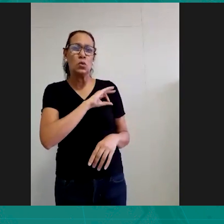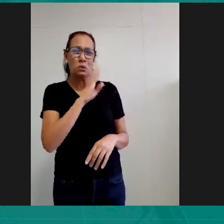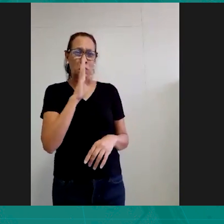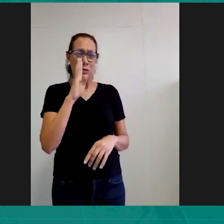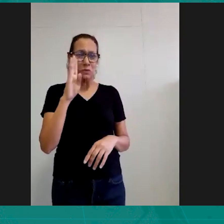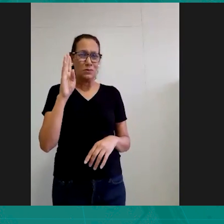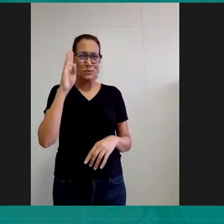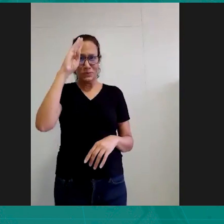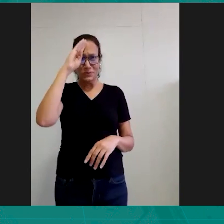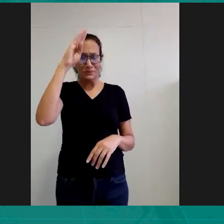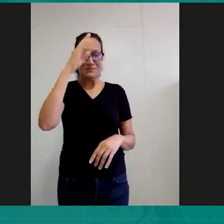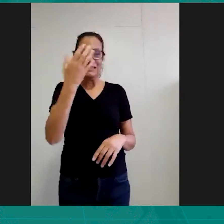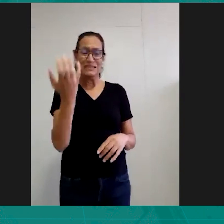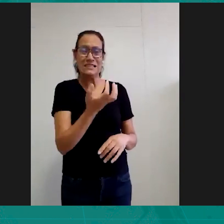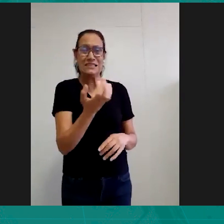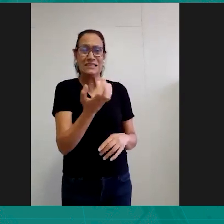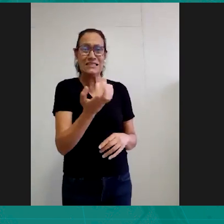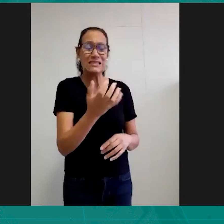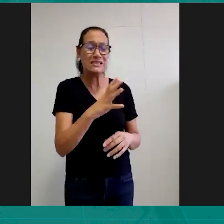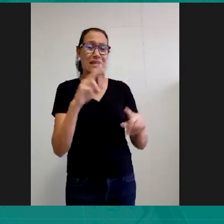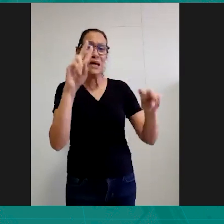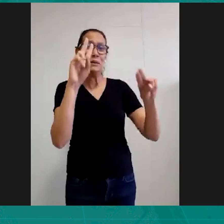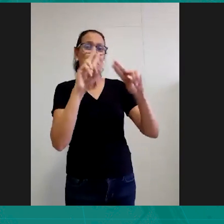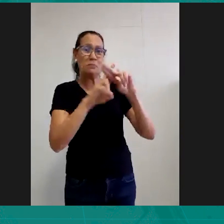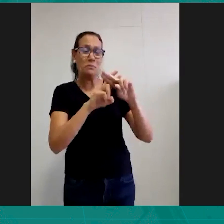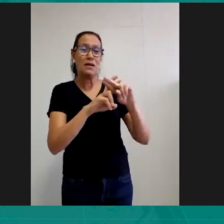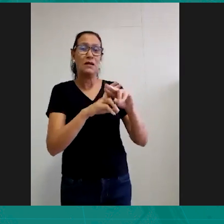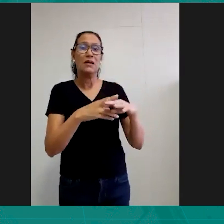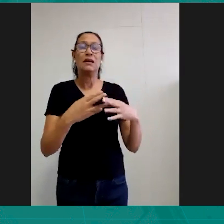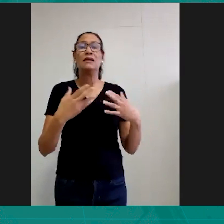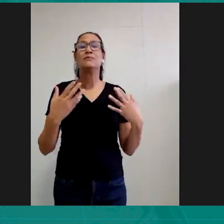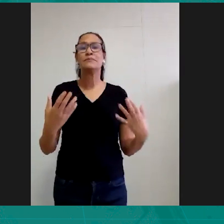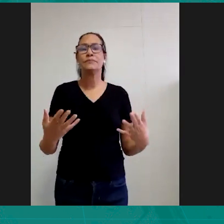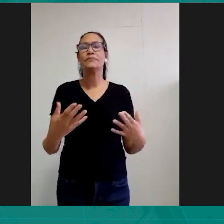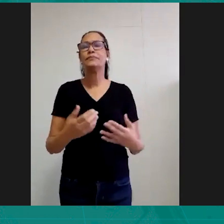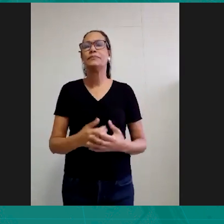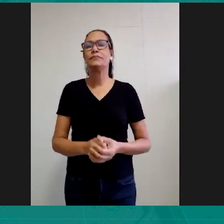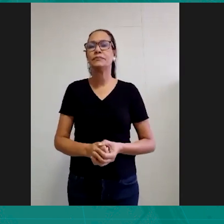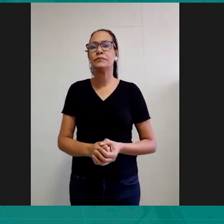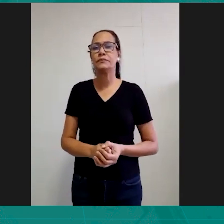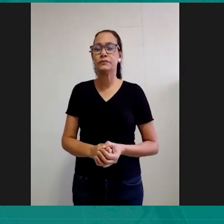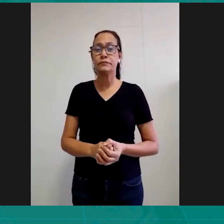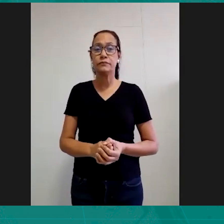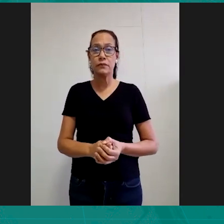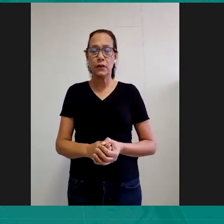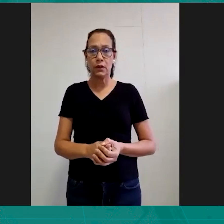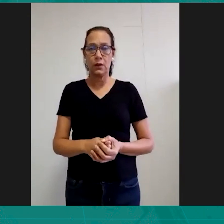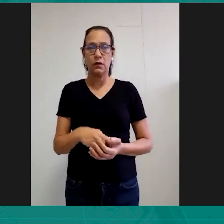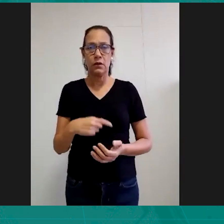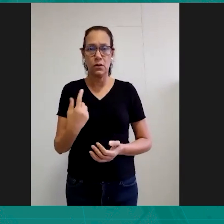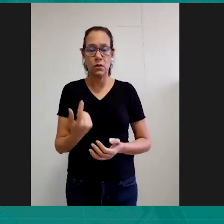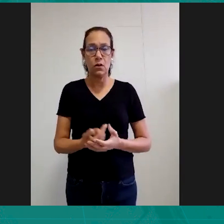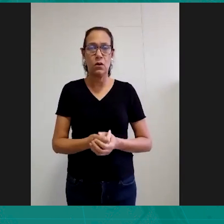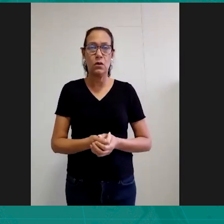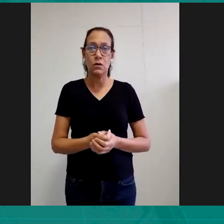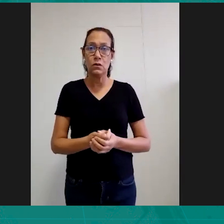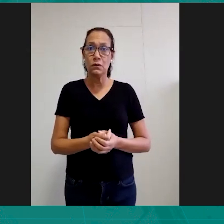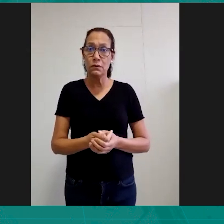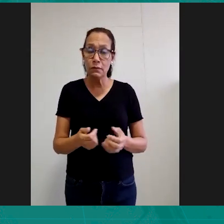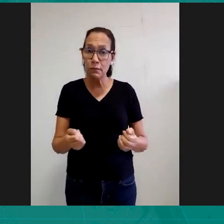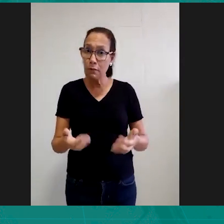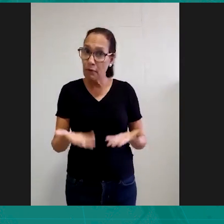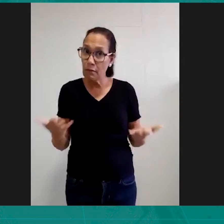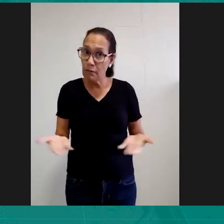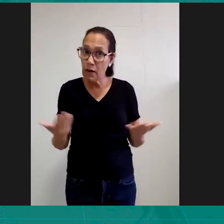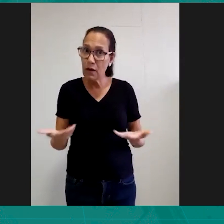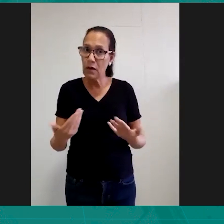para Jardim de Getsemane, vocês se lembram? E nós vamos chegar lá, tá? Então, irmão, vamos-nos daqui, é para não ser preso ali. Então vamos